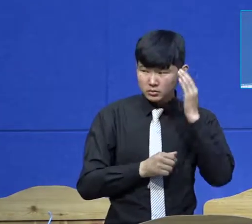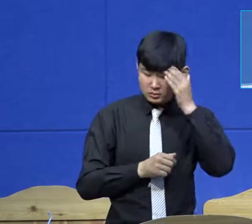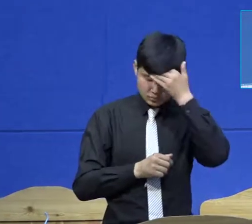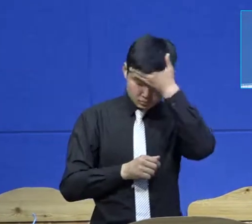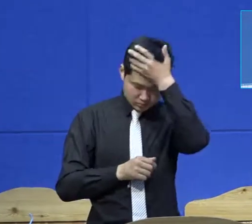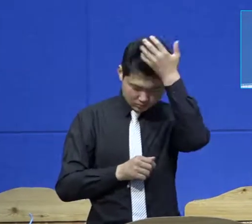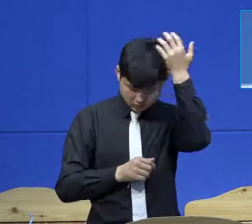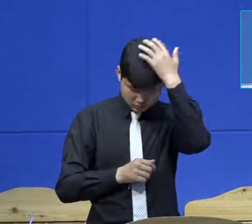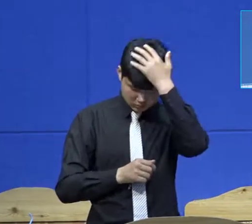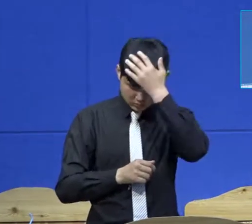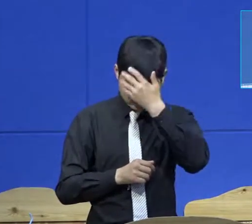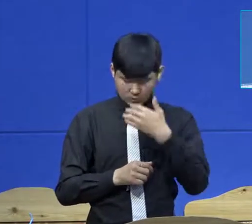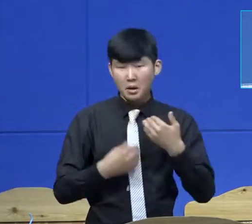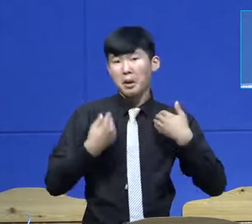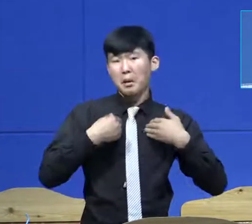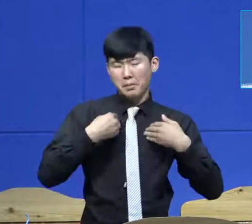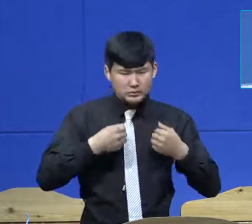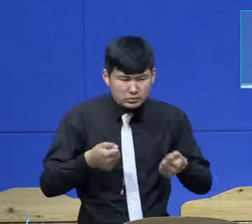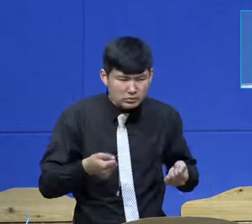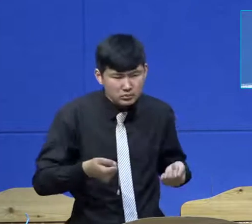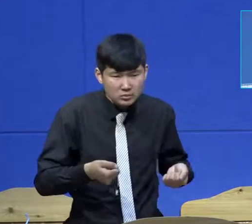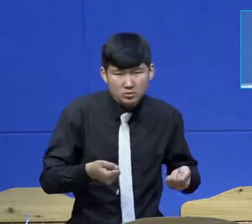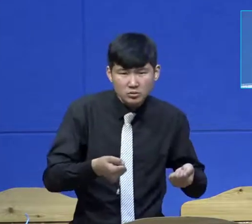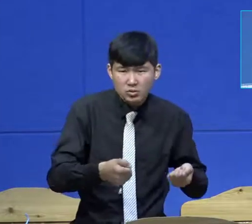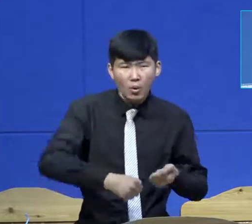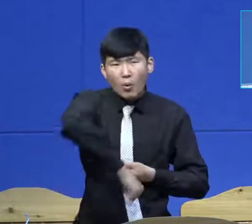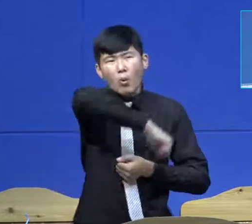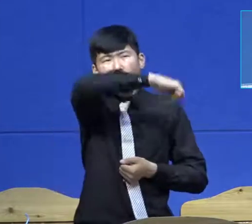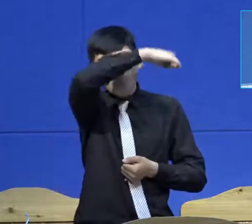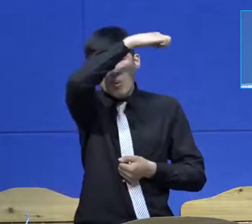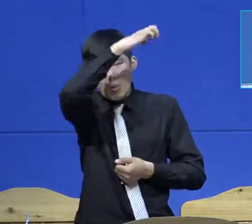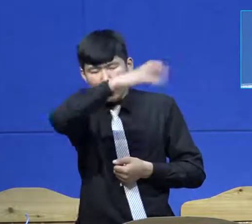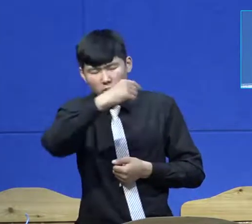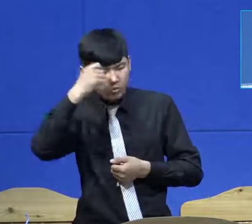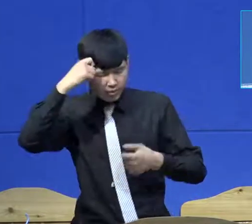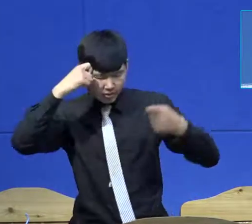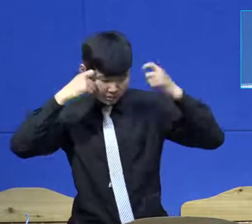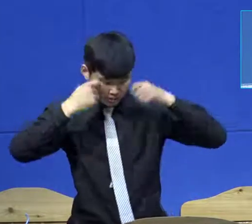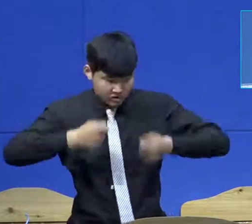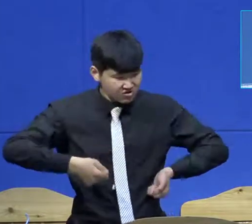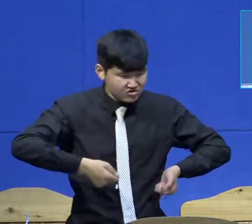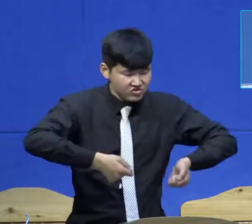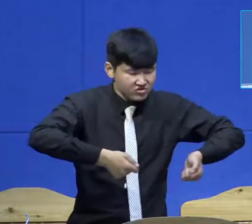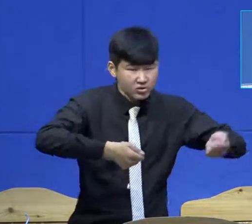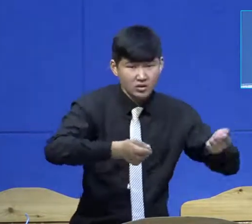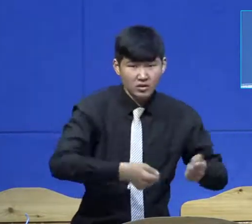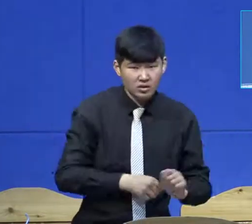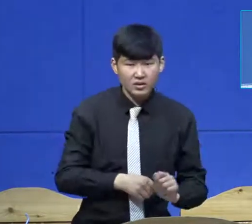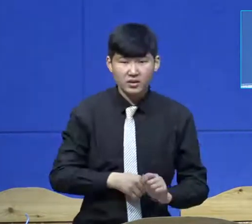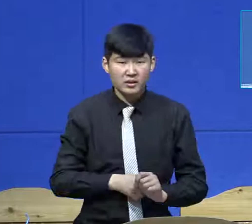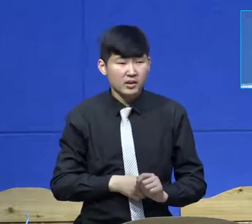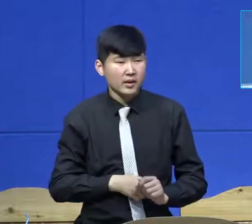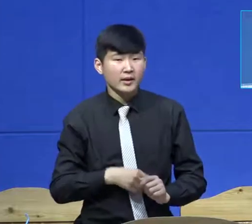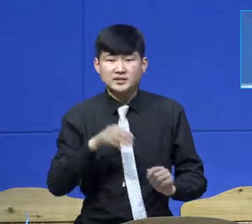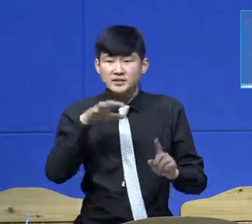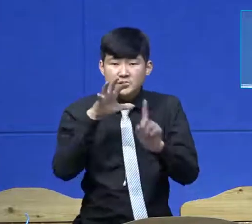Багш нь тэргээ түрээл уул өд хөсөө туслуулаад зүтгэж яхад шавны араас нь сүүрээр өөрийгөө